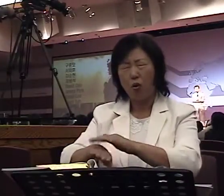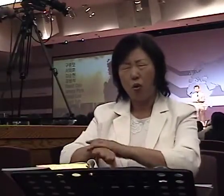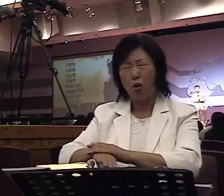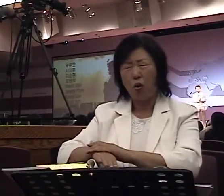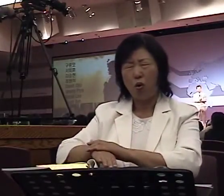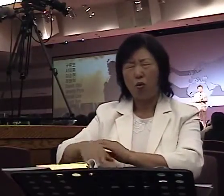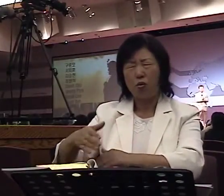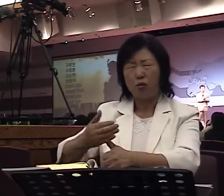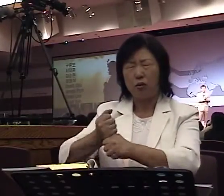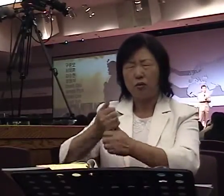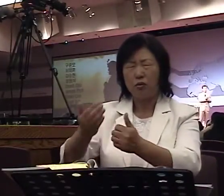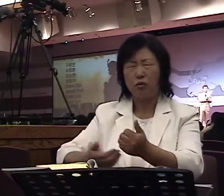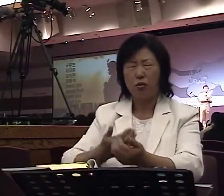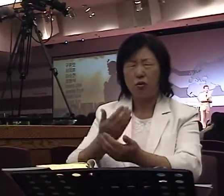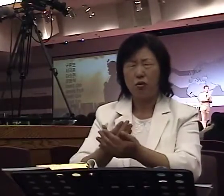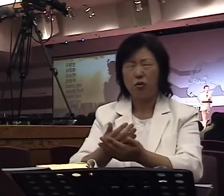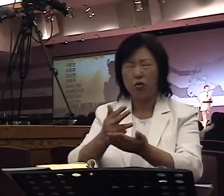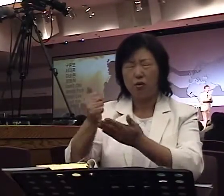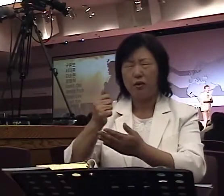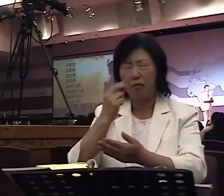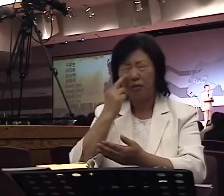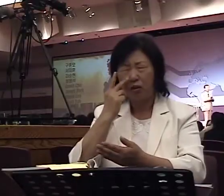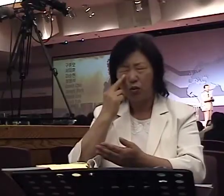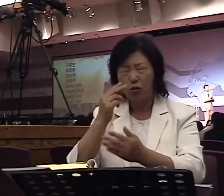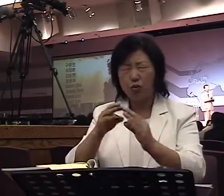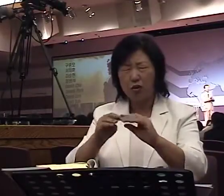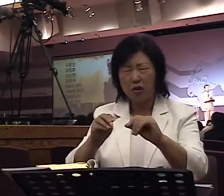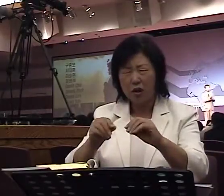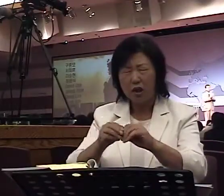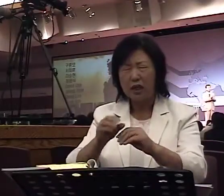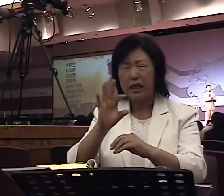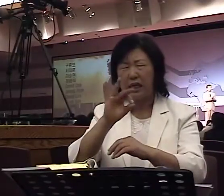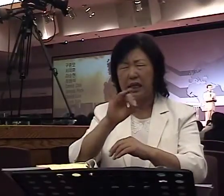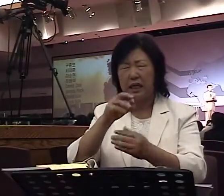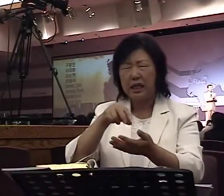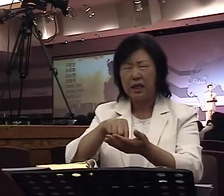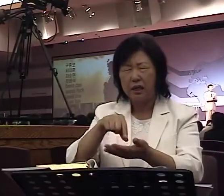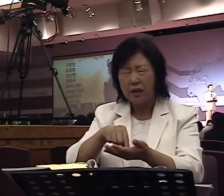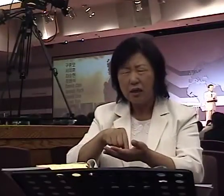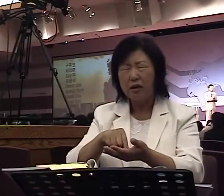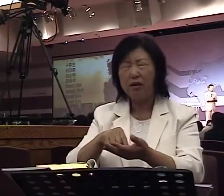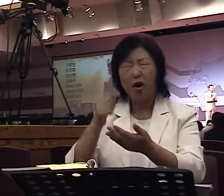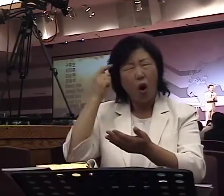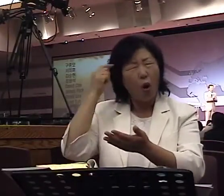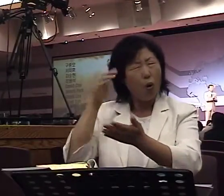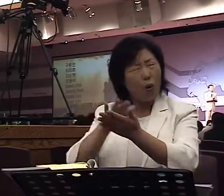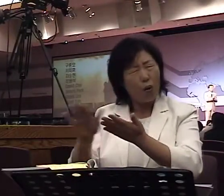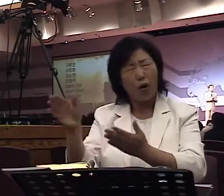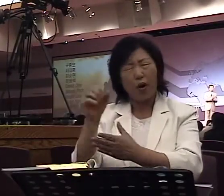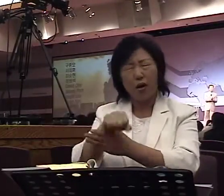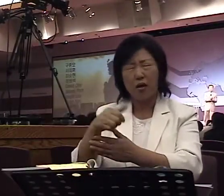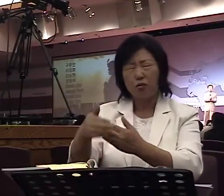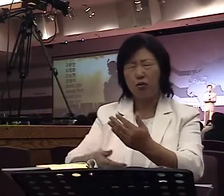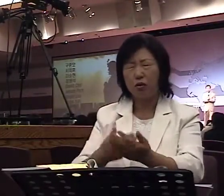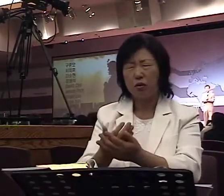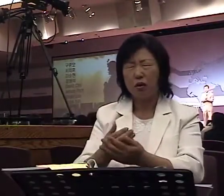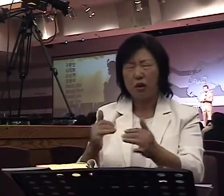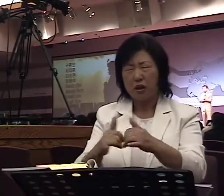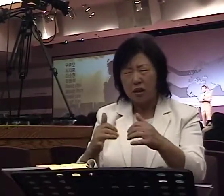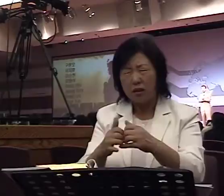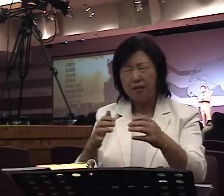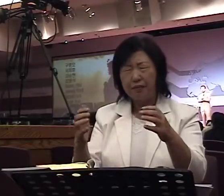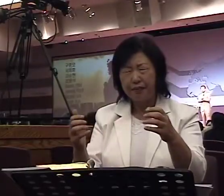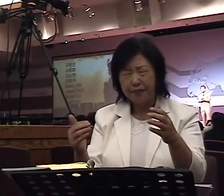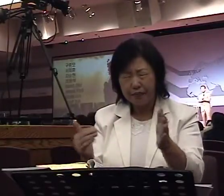붙잡아 주시옵소서. 주님이 미국 땅에 그리고 그 이라크 땅에 하루속히 평화를 허락하여 주시사 전쟁이